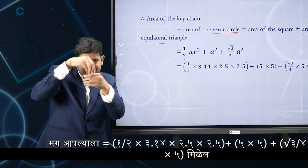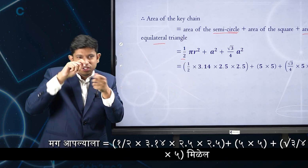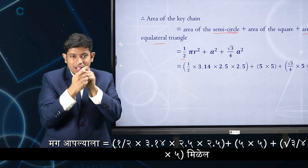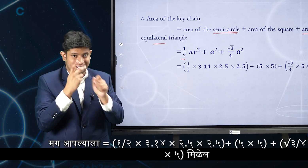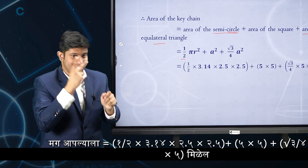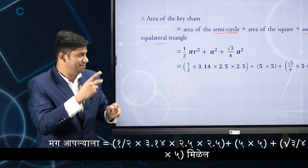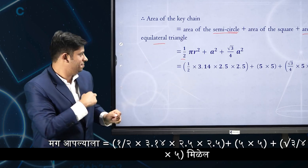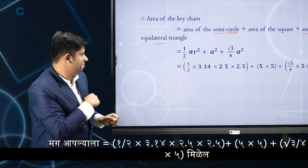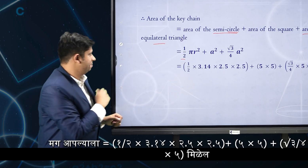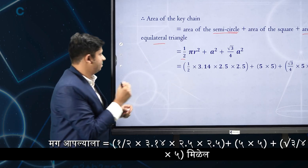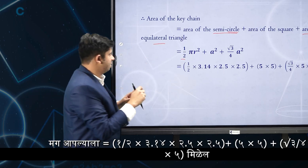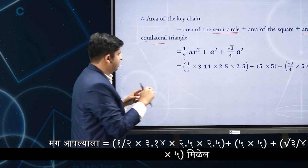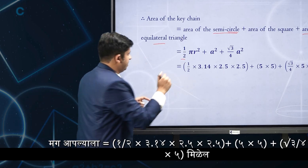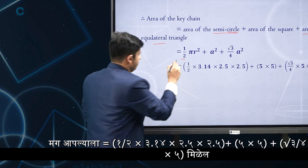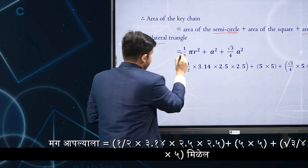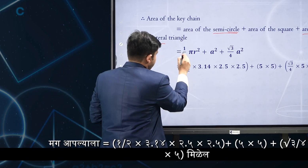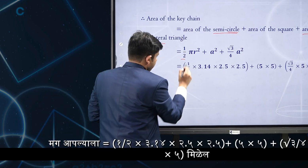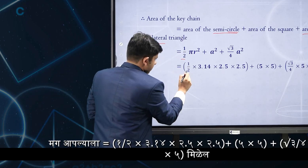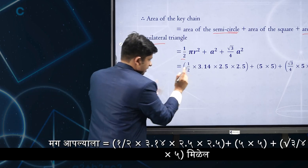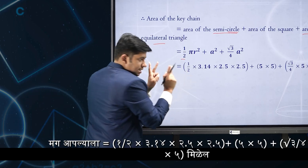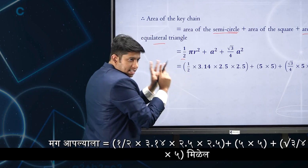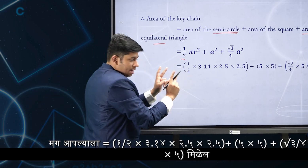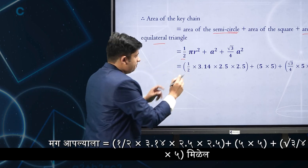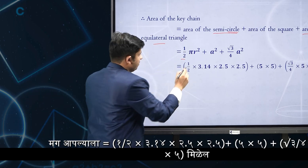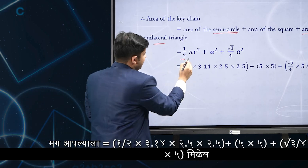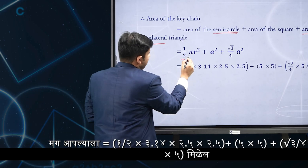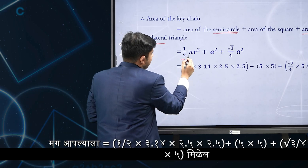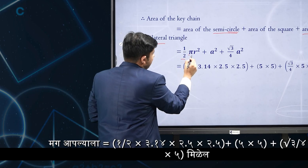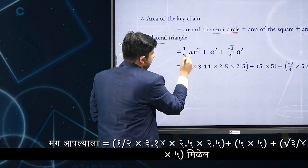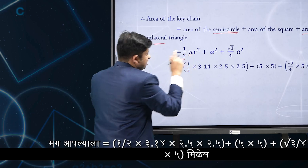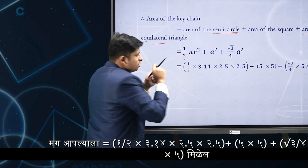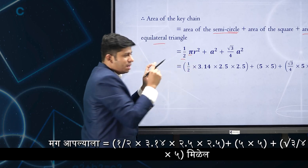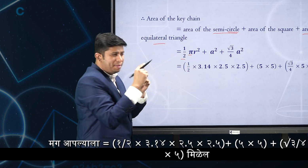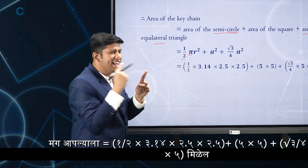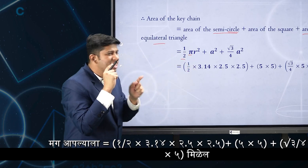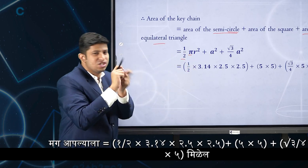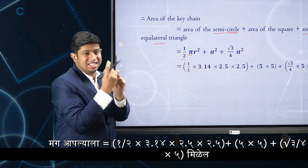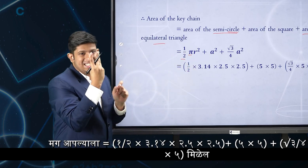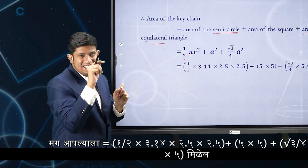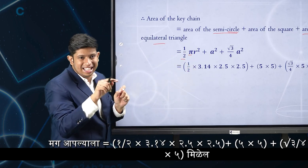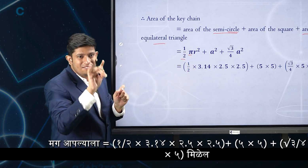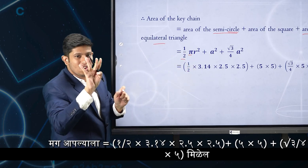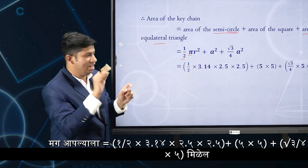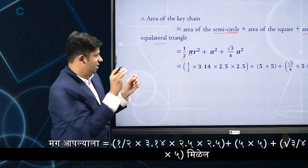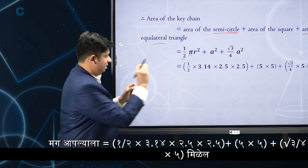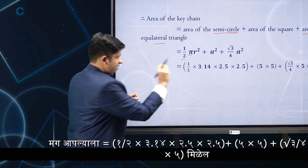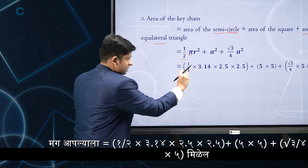मग आपण याला इक्वल्स आधा टाइम्स 3.14 टाइम्स 2.5 टाइम्स 2.5 प्लस 5 टाइम्स 5